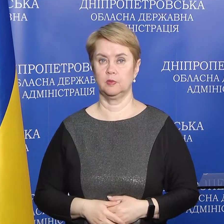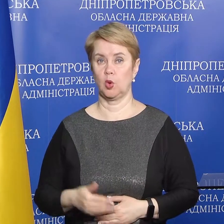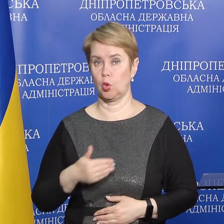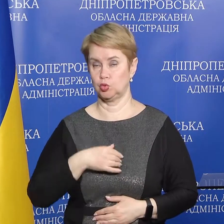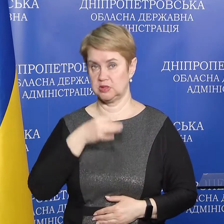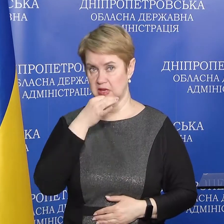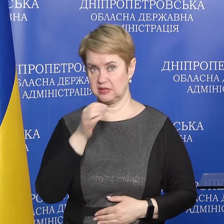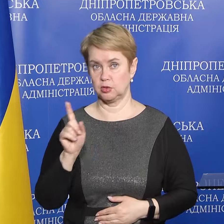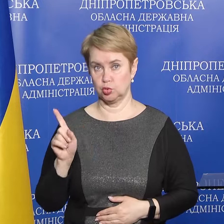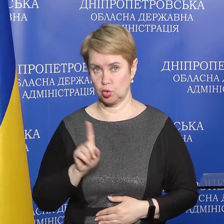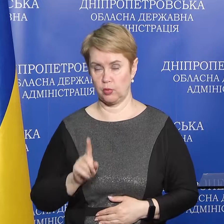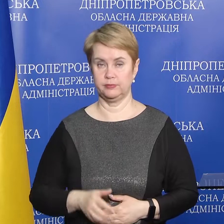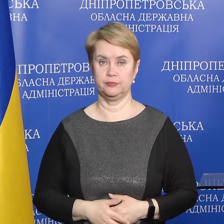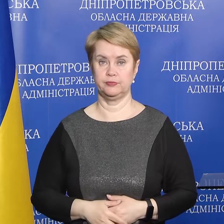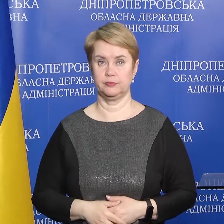Хочу сказати, що